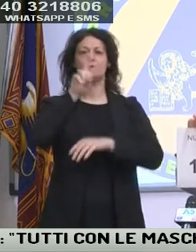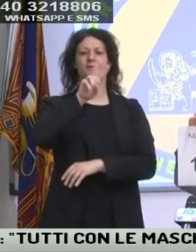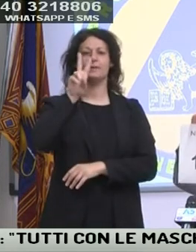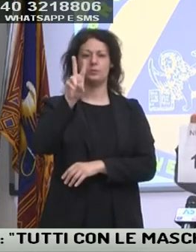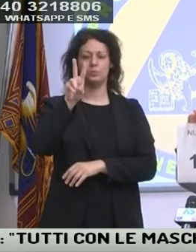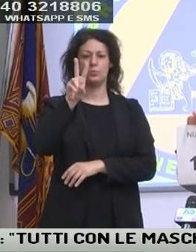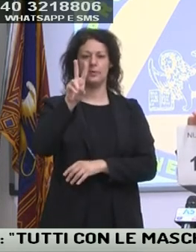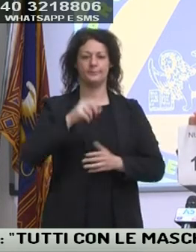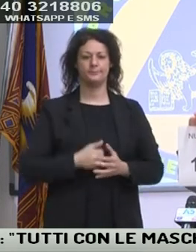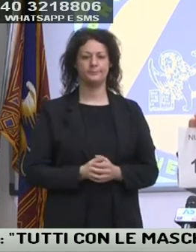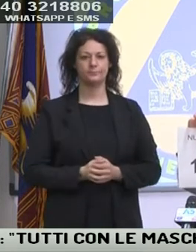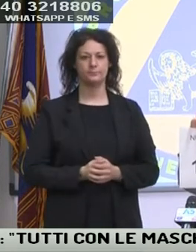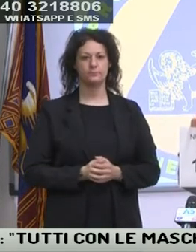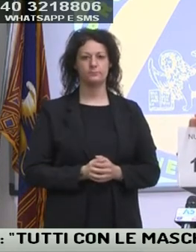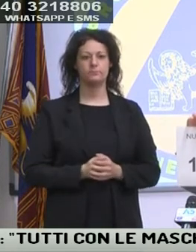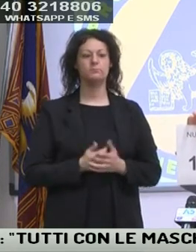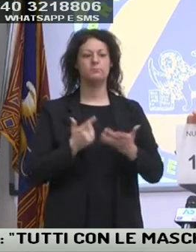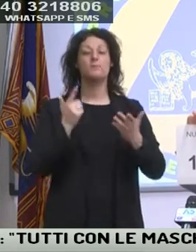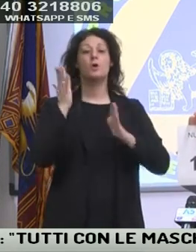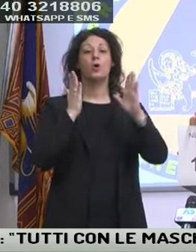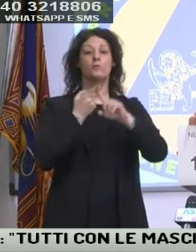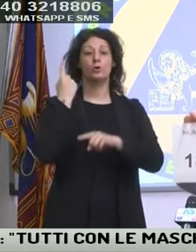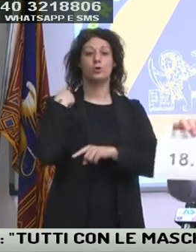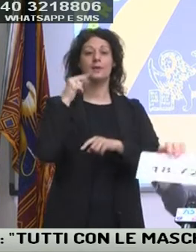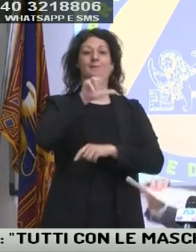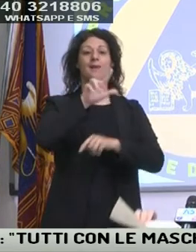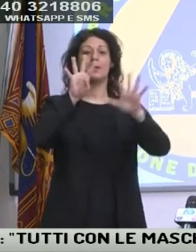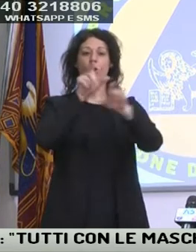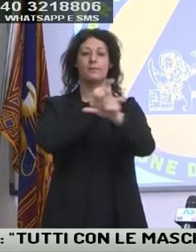18.722, sono esattamente più 39 rispetto a ieri.